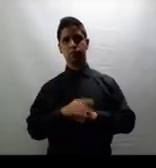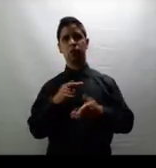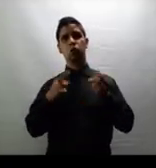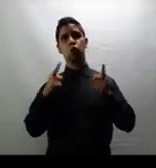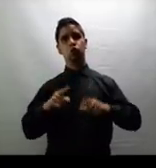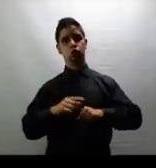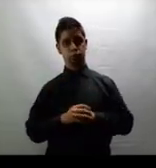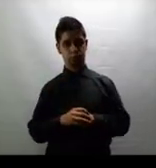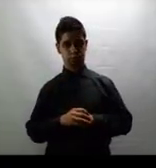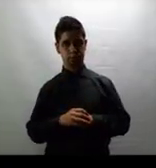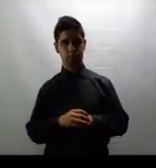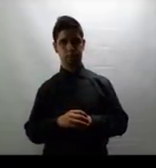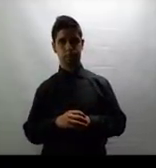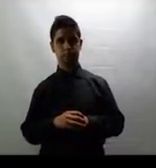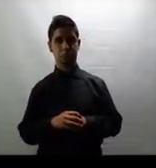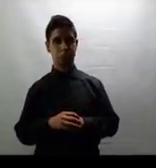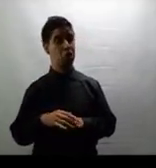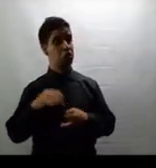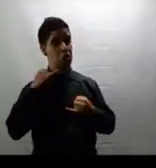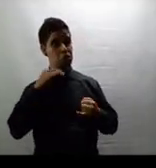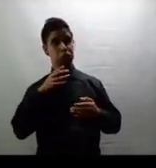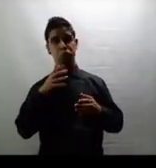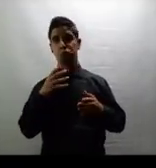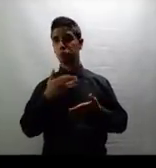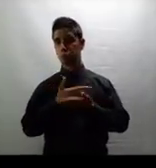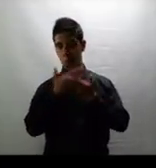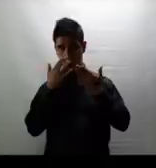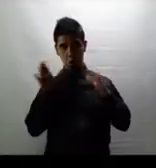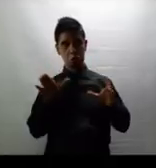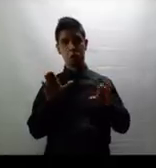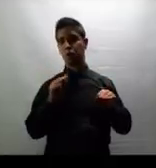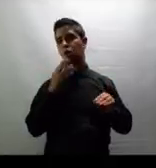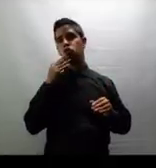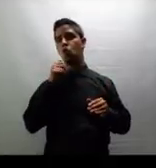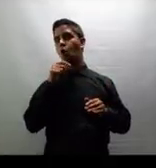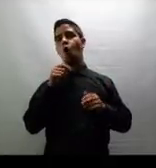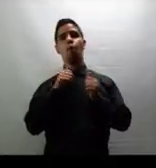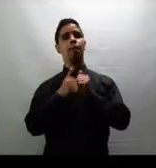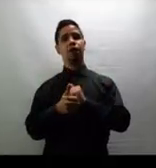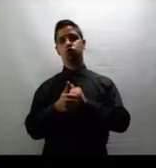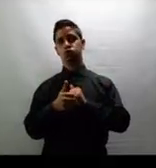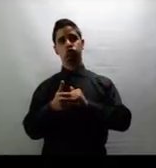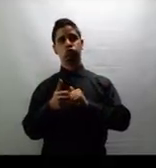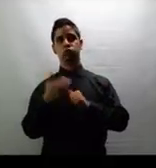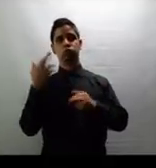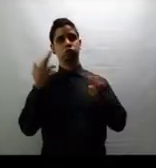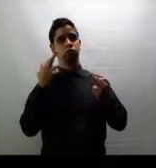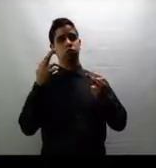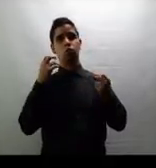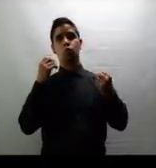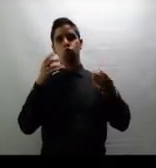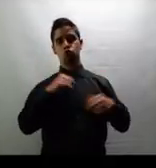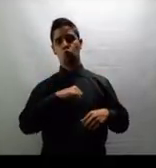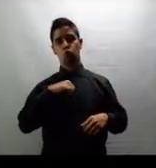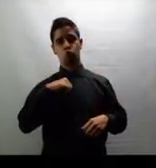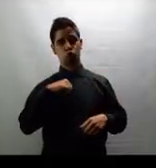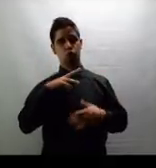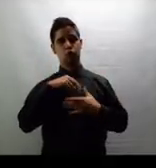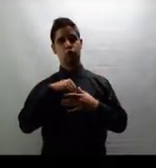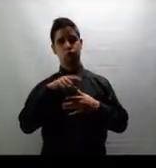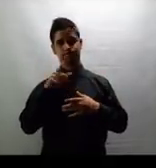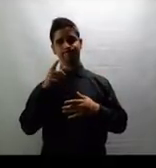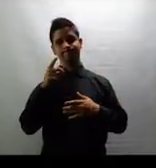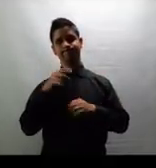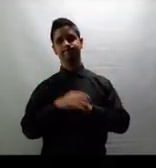que eso se quedó no aún no logró pasar por la cual que había mucho orgullo en